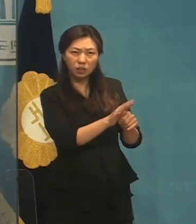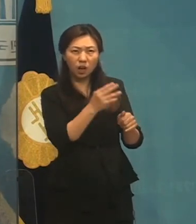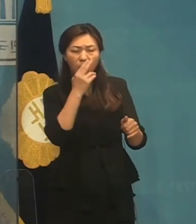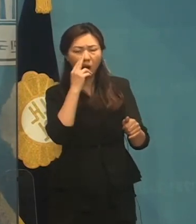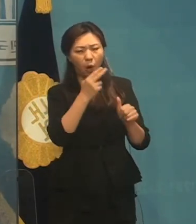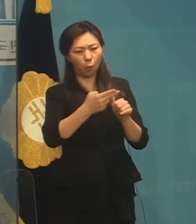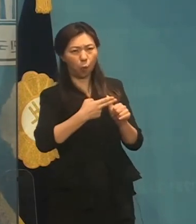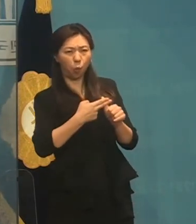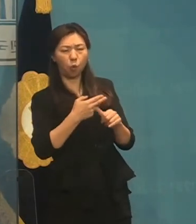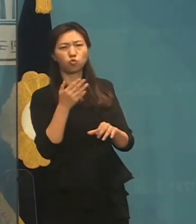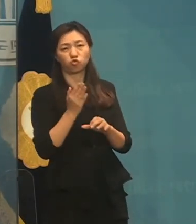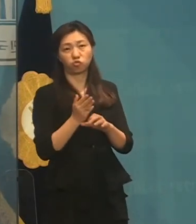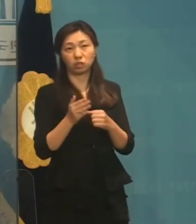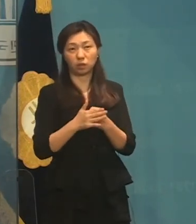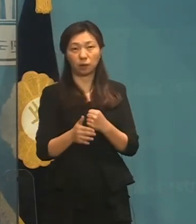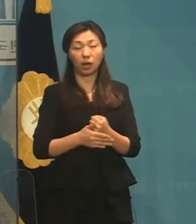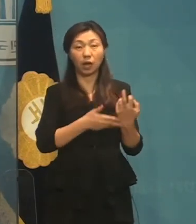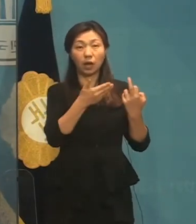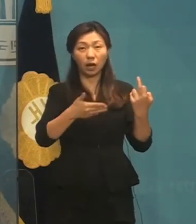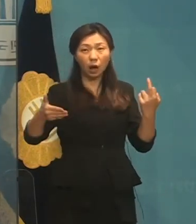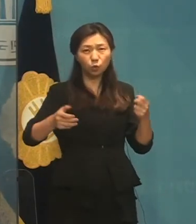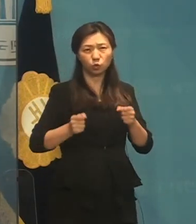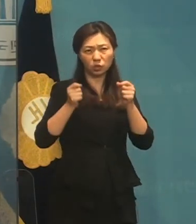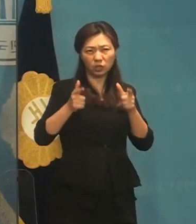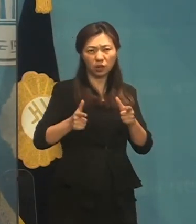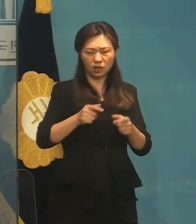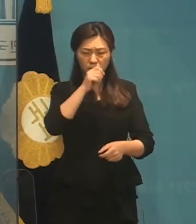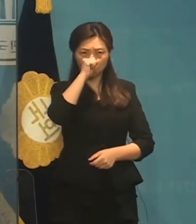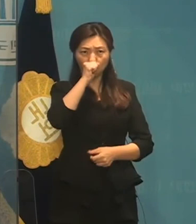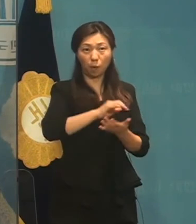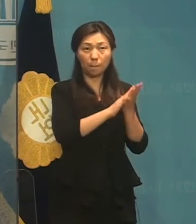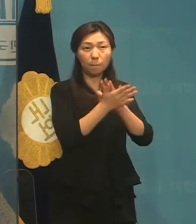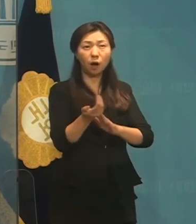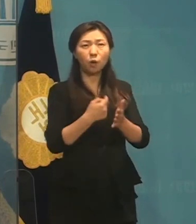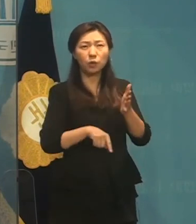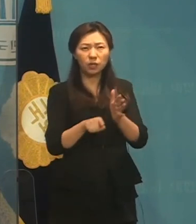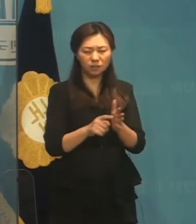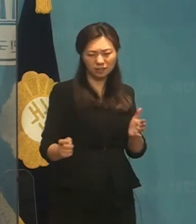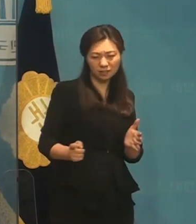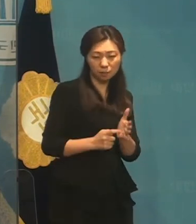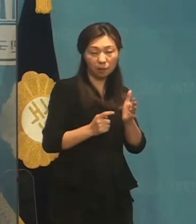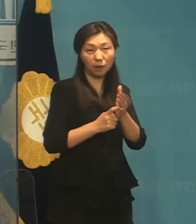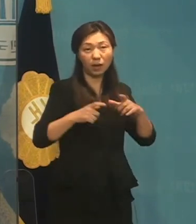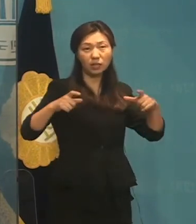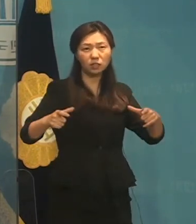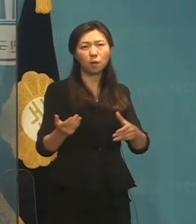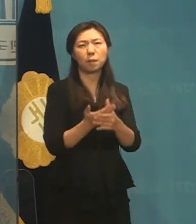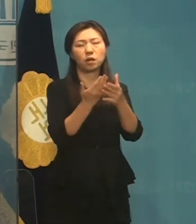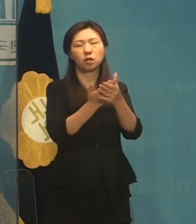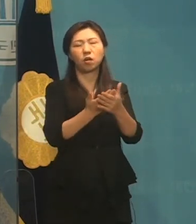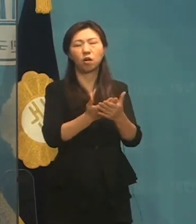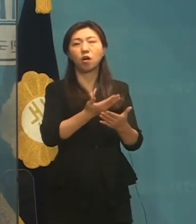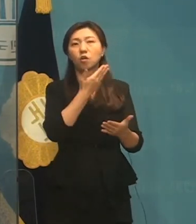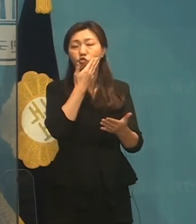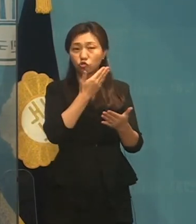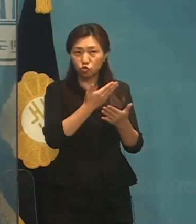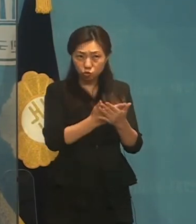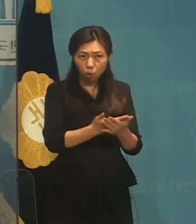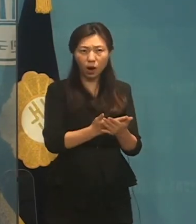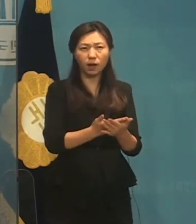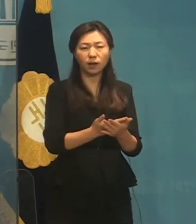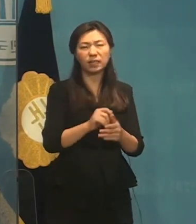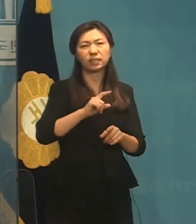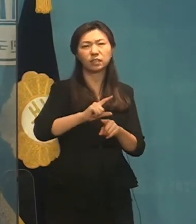있기 때문입니다. 강원도의 길을 중점으로 전환하기 위해서는 급진적 균형발전 전략에 기초한 과감한